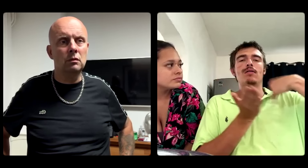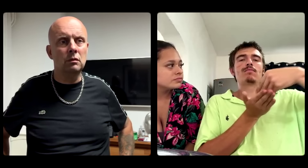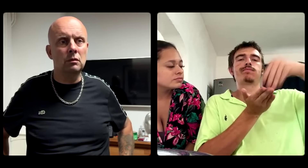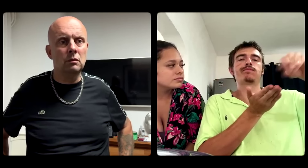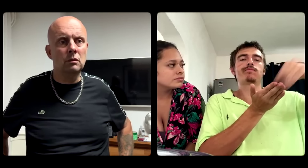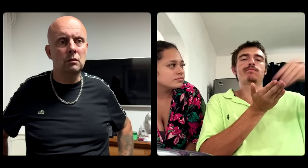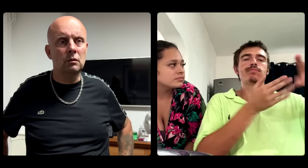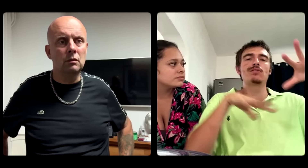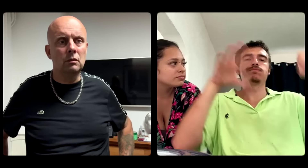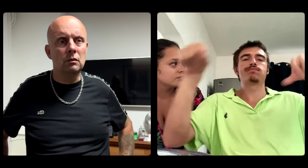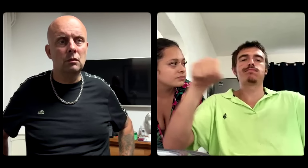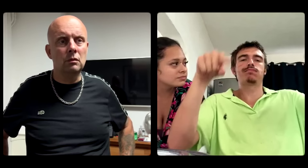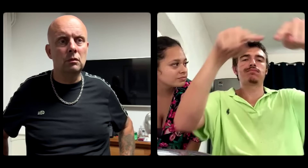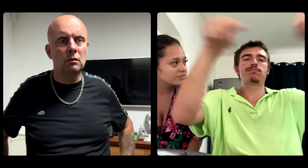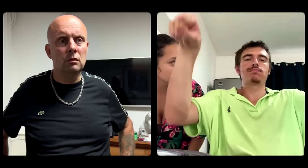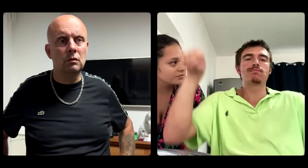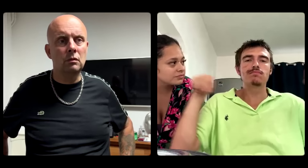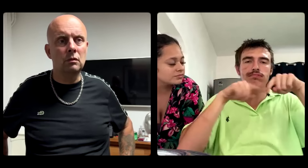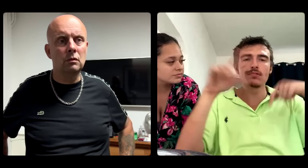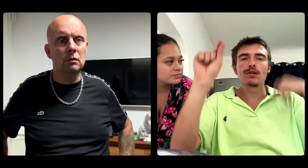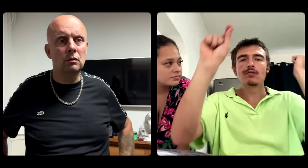probleem meer. Ik vind het koud nog mooi.